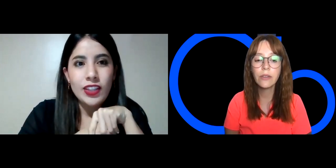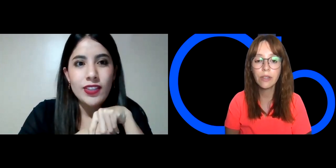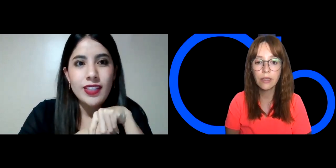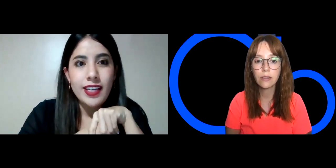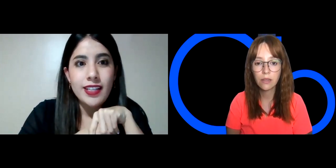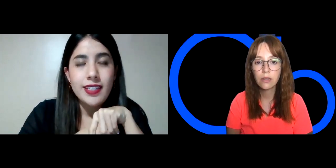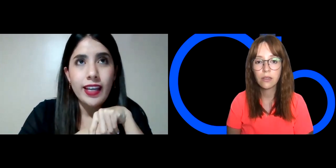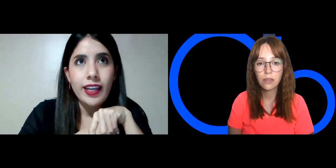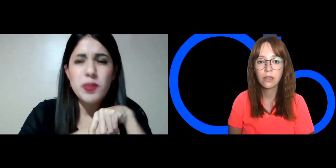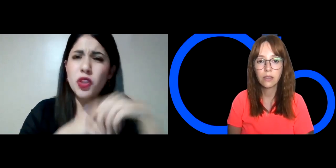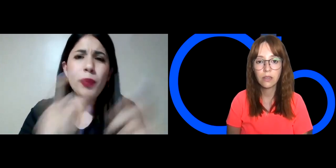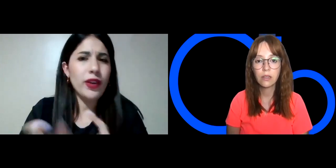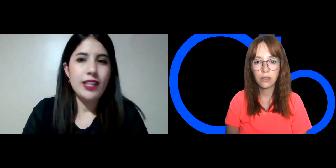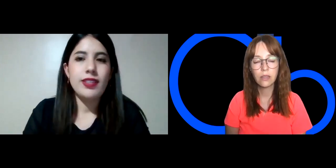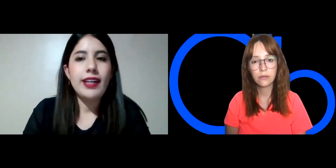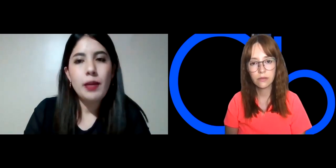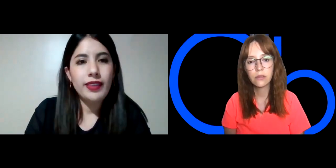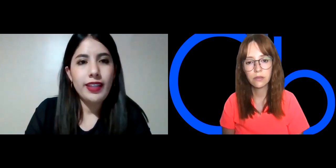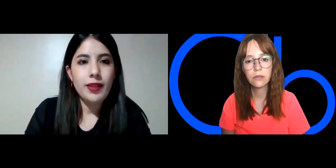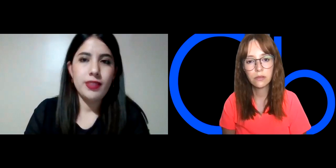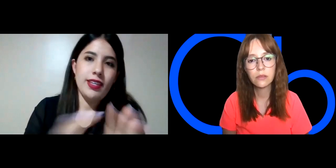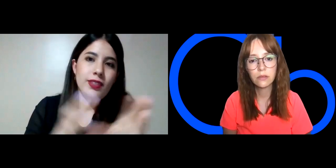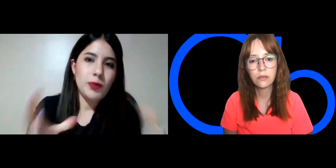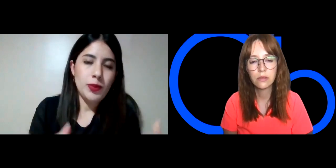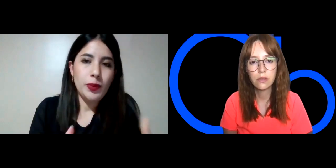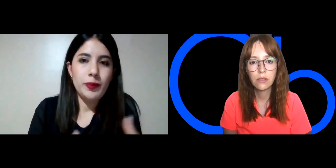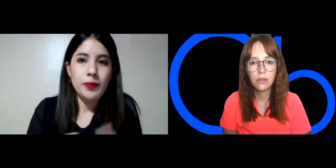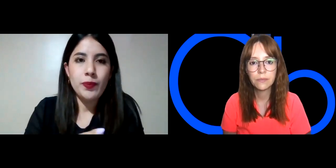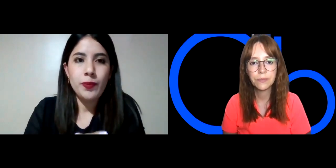ok. Entonces, son pocas, o sea, realmente sí es